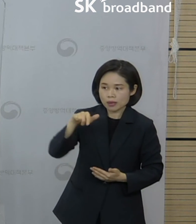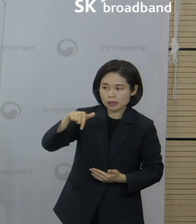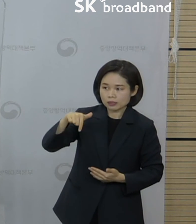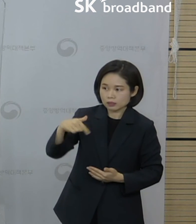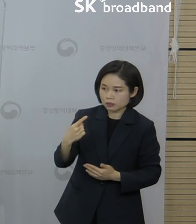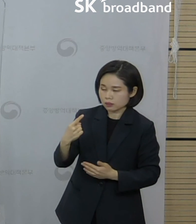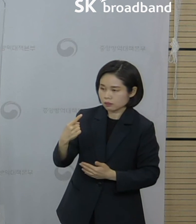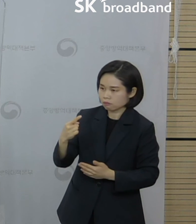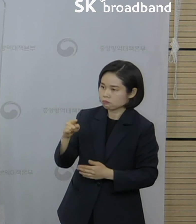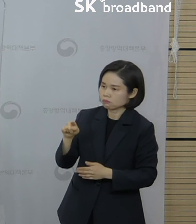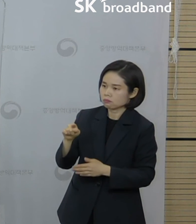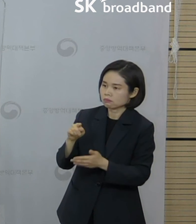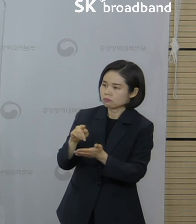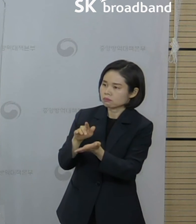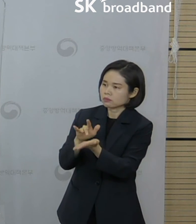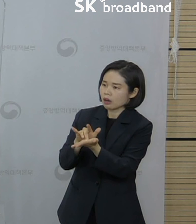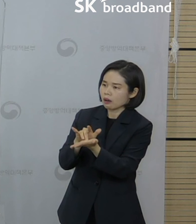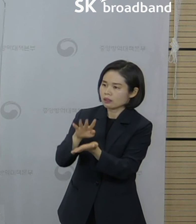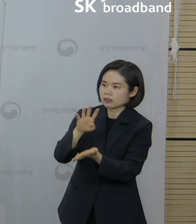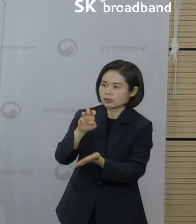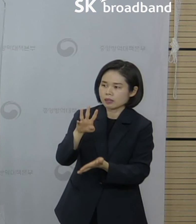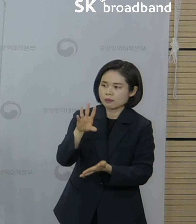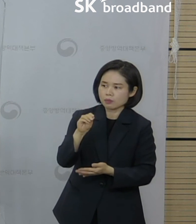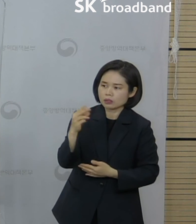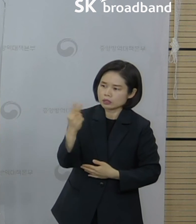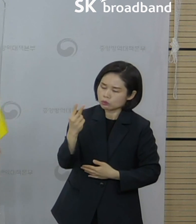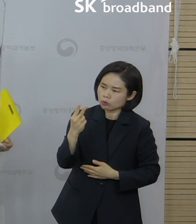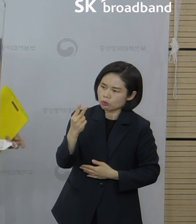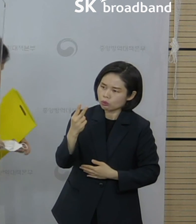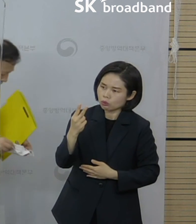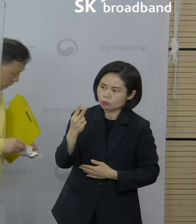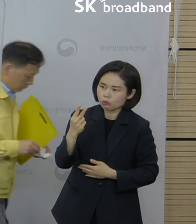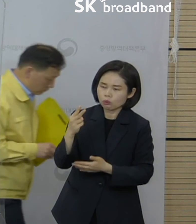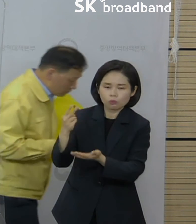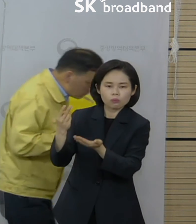기사에 확인해달라는 부분 지금 방금 답변으로 가름하겠습니다.